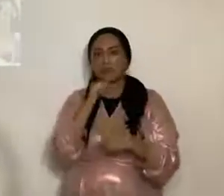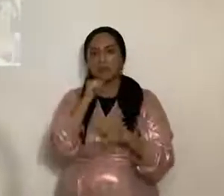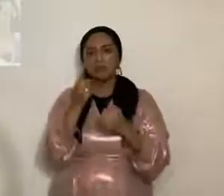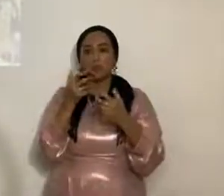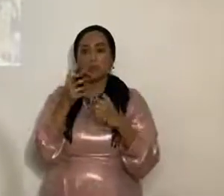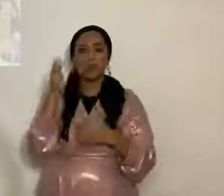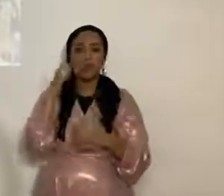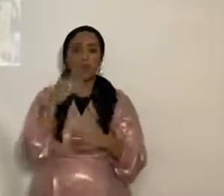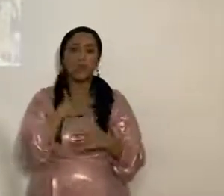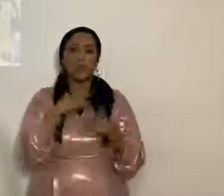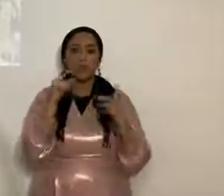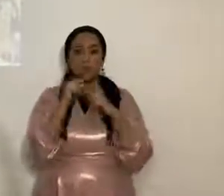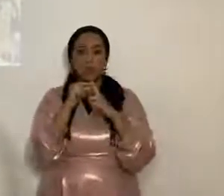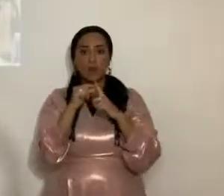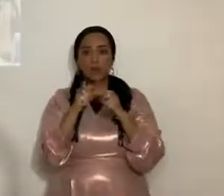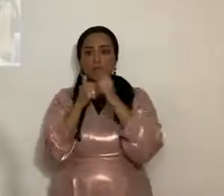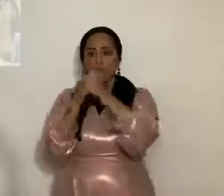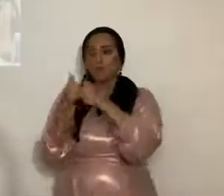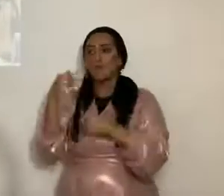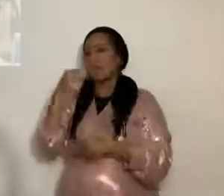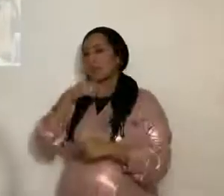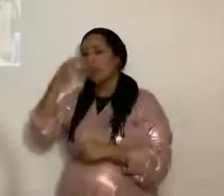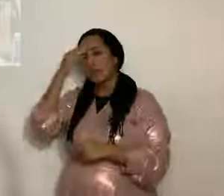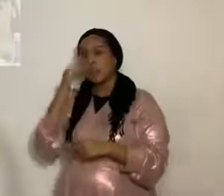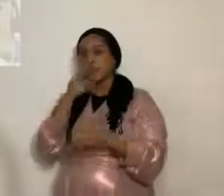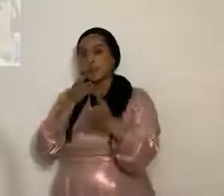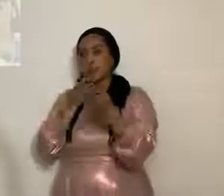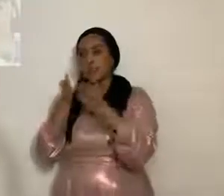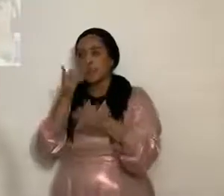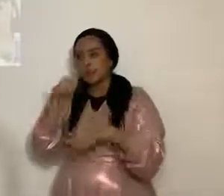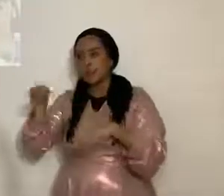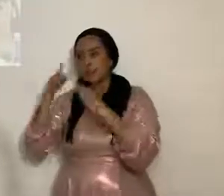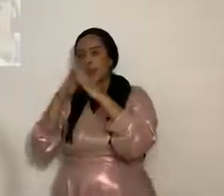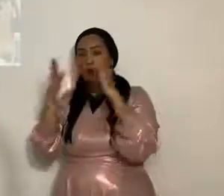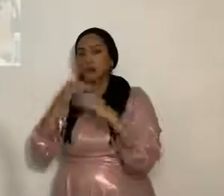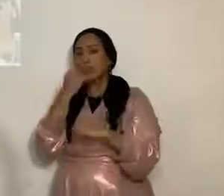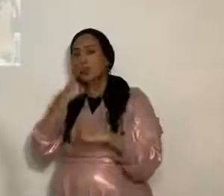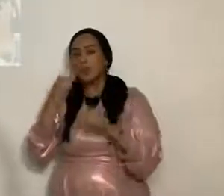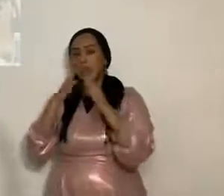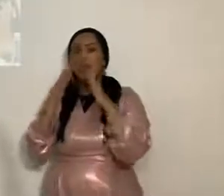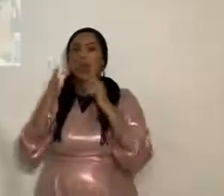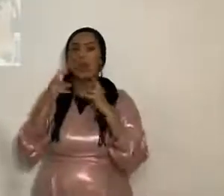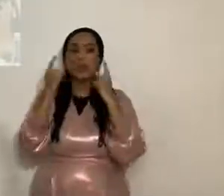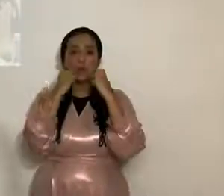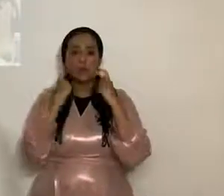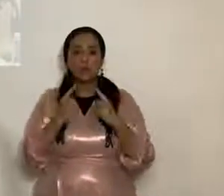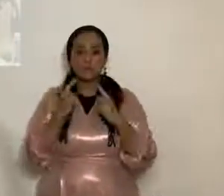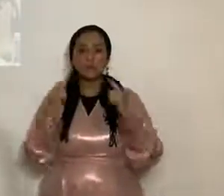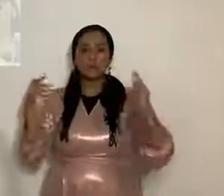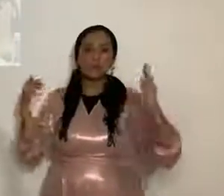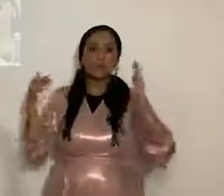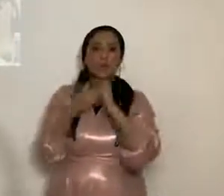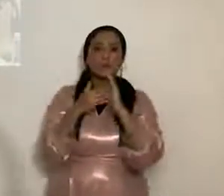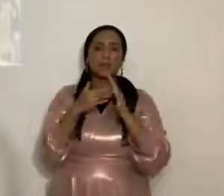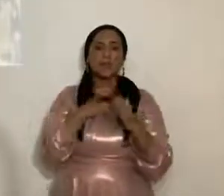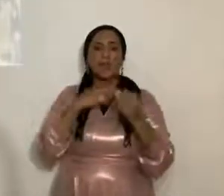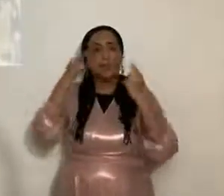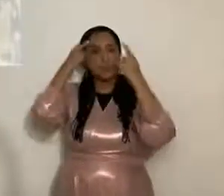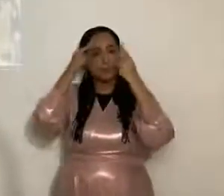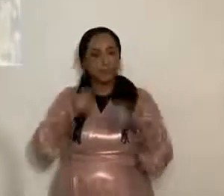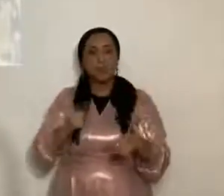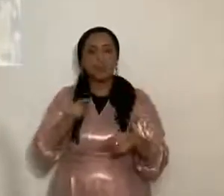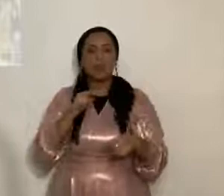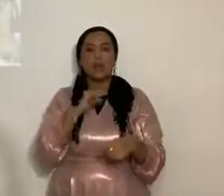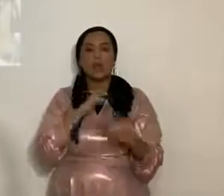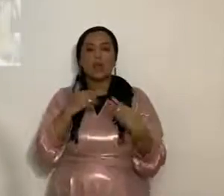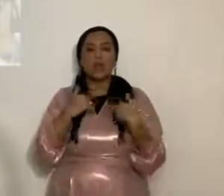mis palabras, y se fueron tras dioses ajenos para servirles. La casa de Israel y la casa de Judá invalidaron mi pacto, el cual había